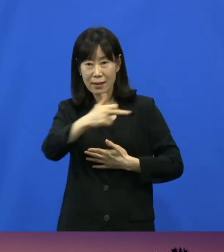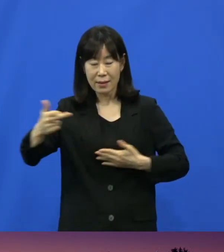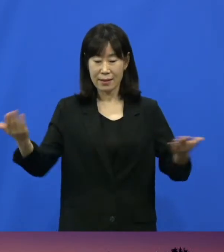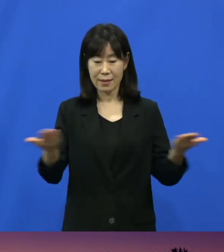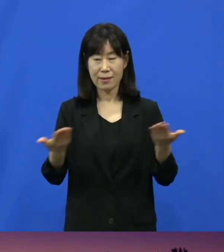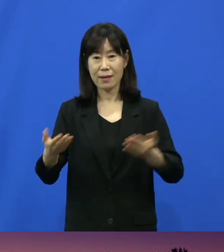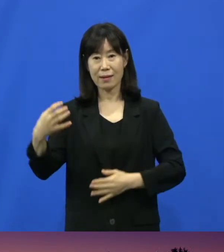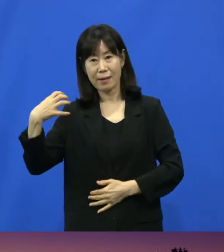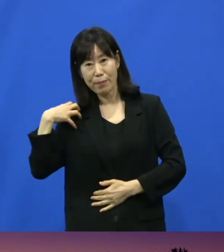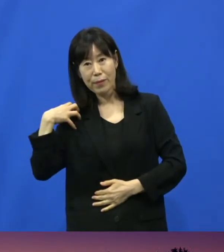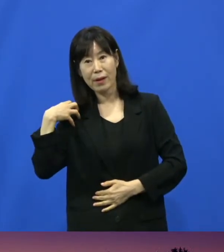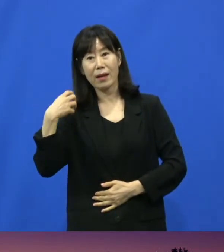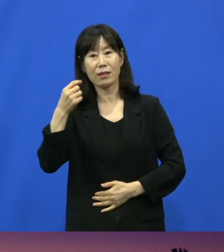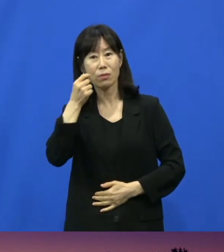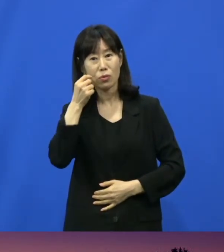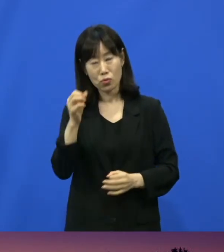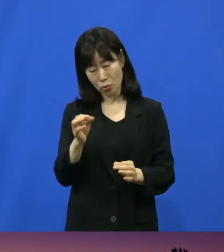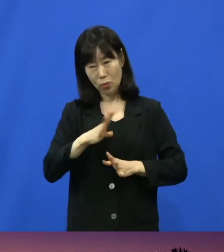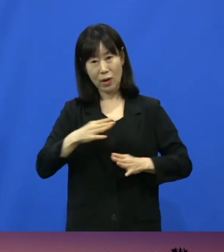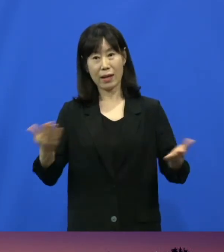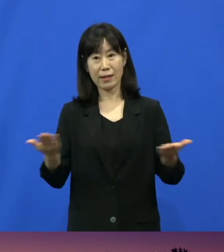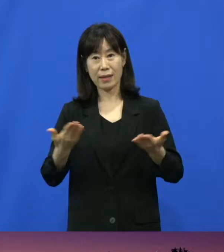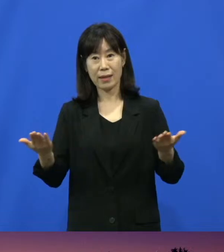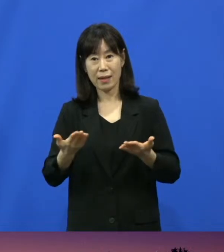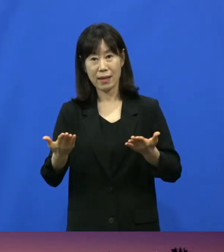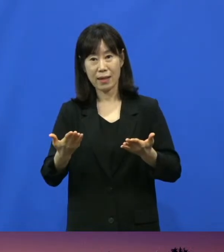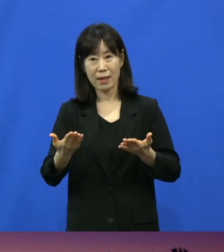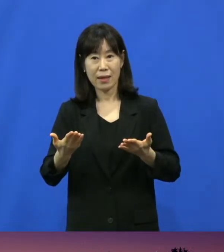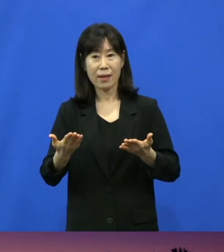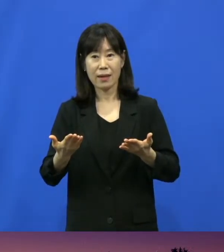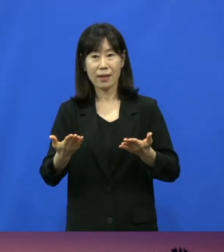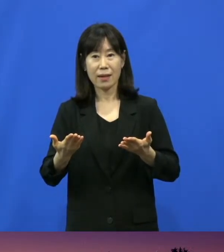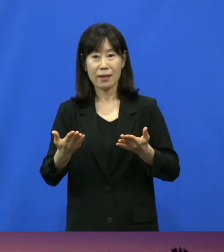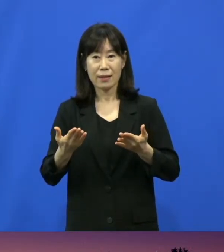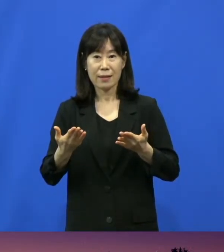일과 감당하지 못할 놀라운 일을 하려고 힘쓰지 아니하나이다.